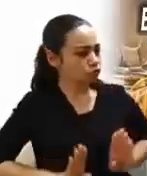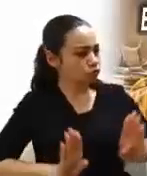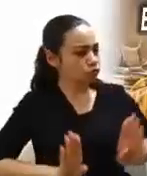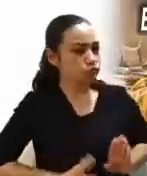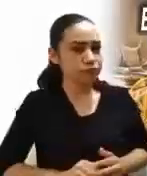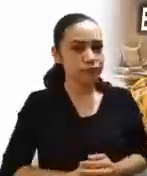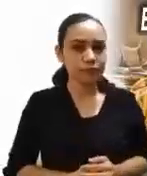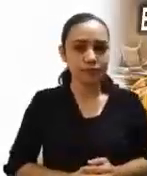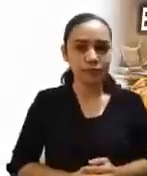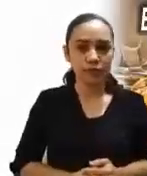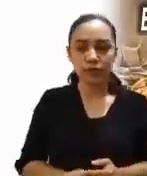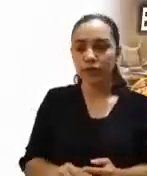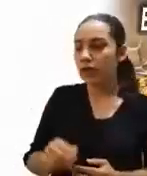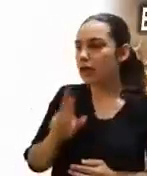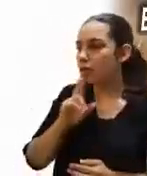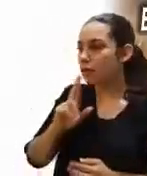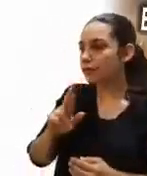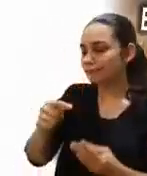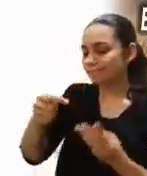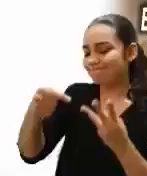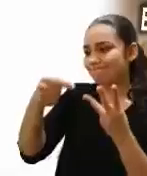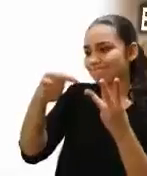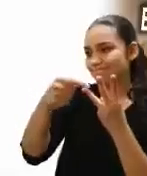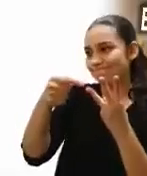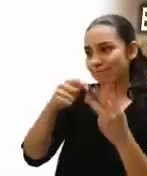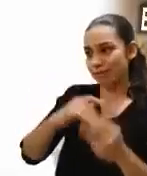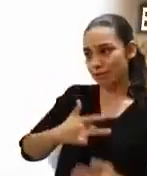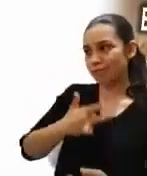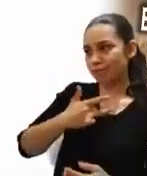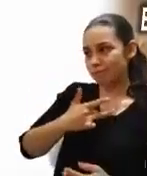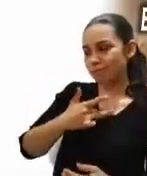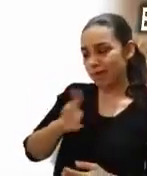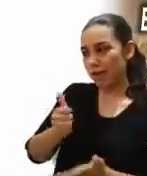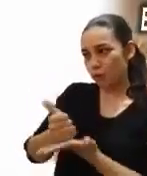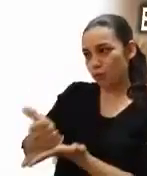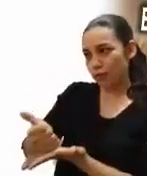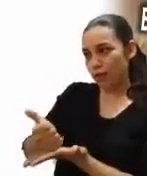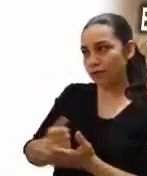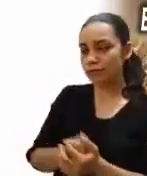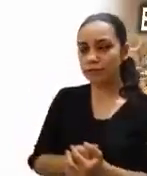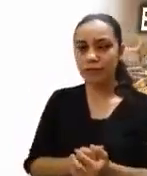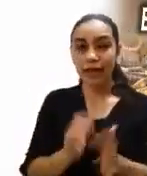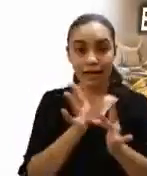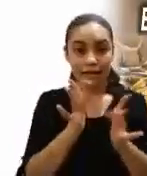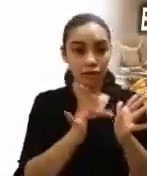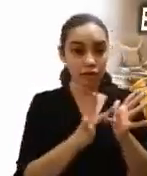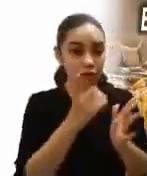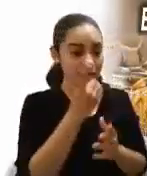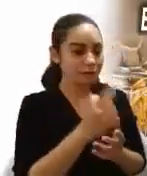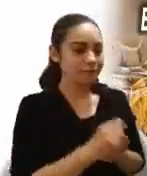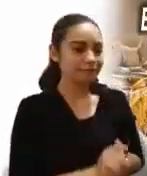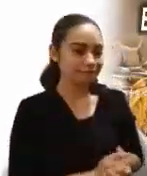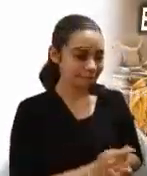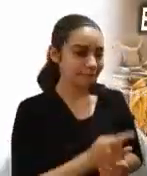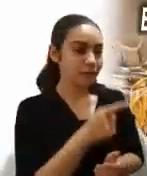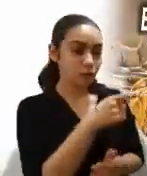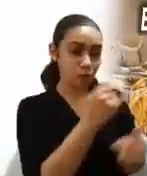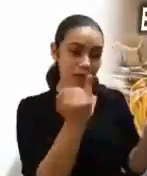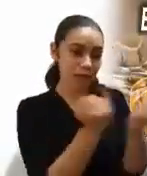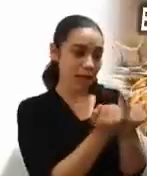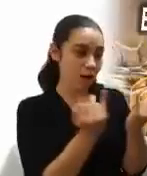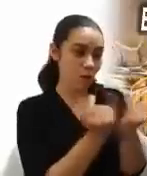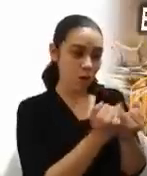Jesús le dijo: Anda y haz tú lo mismo. Palabra del Señor. Un hombre